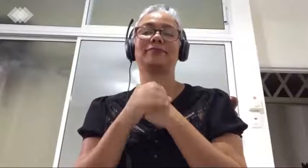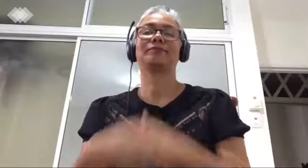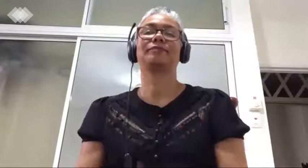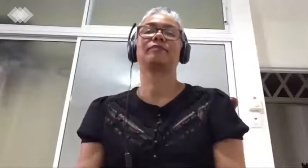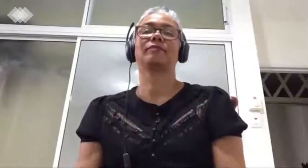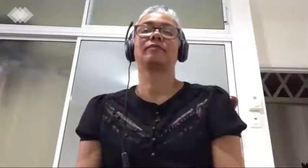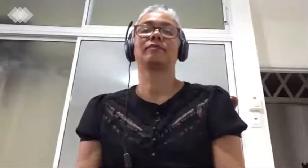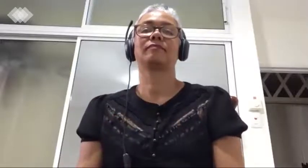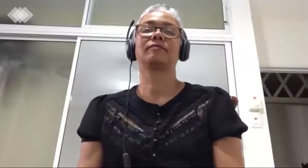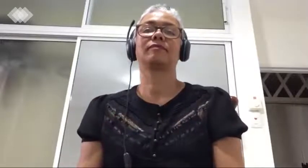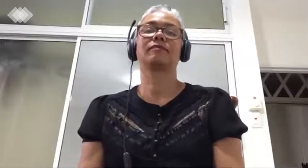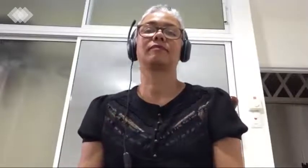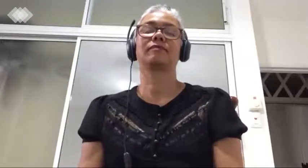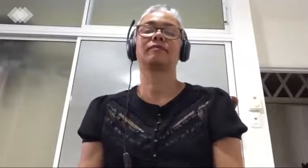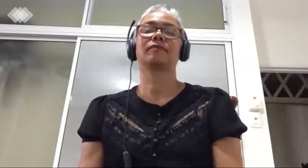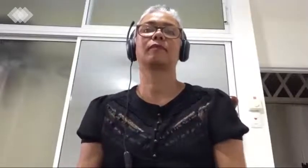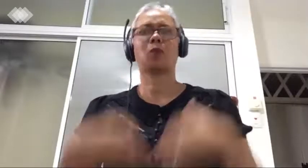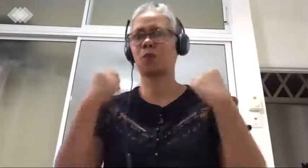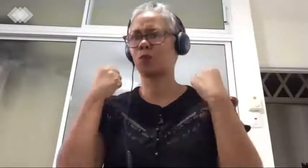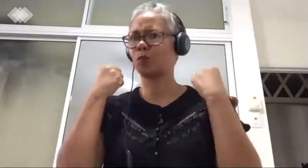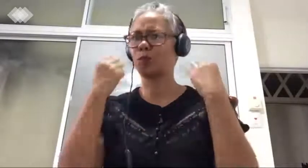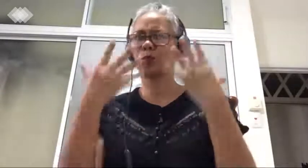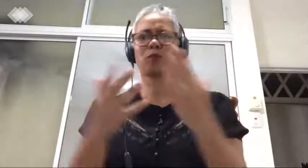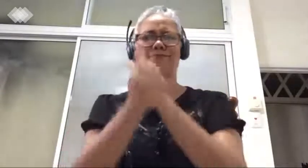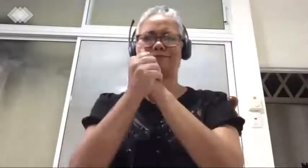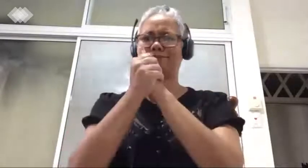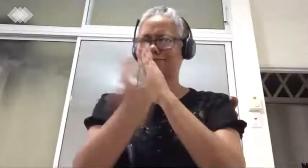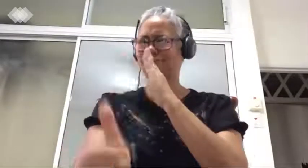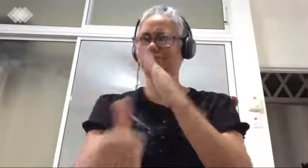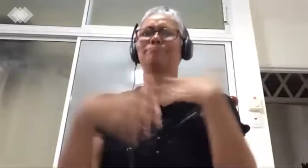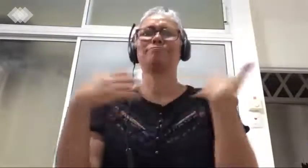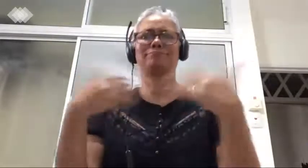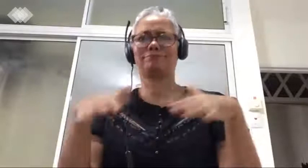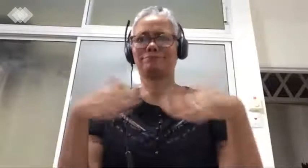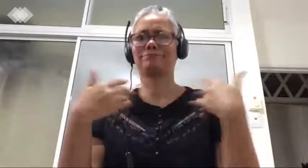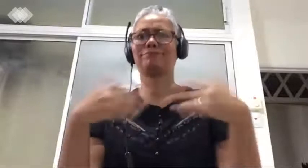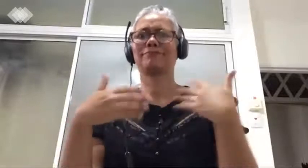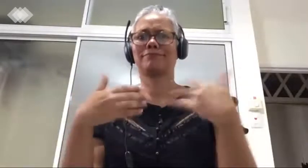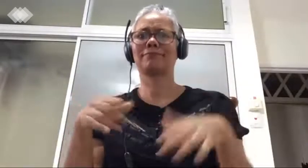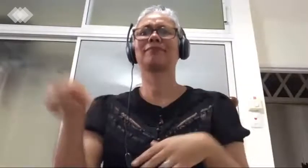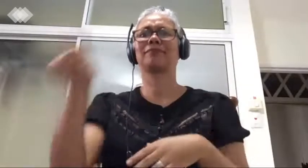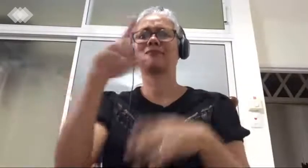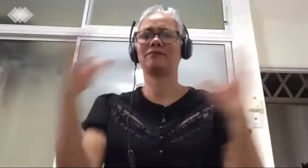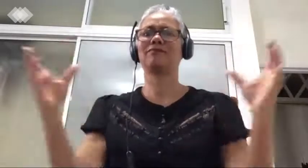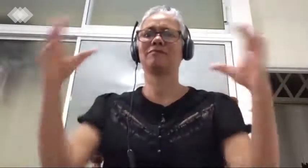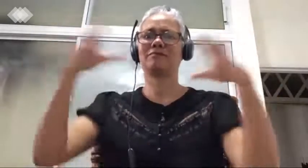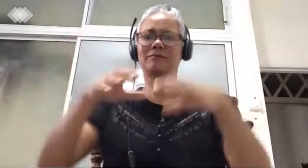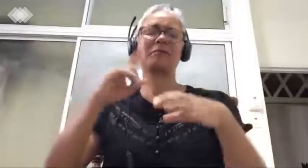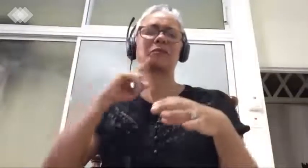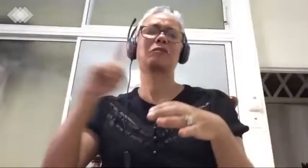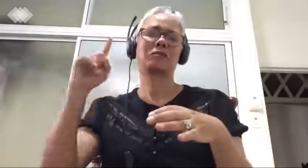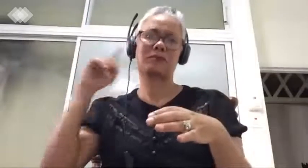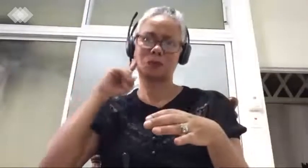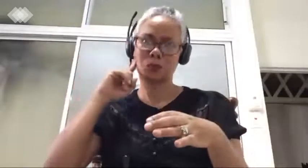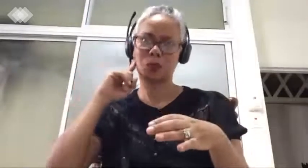participaron psicólogos que tienen la condición o son sordos y psicólogos también sordos